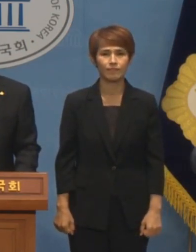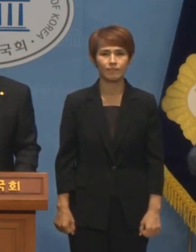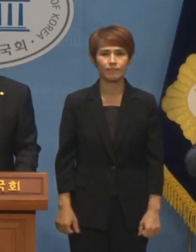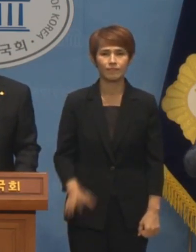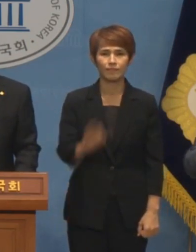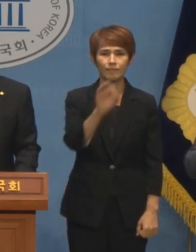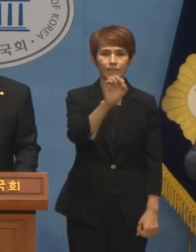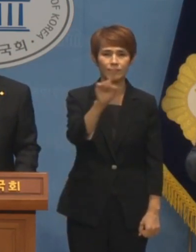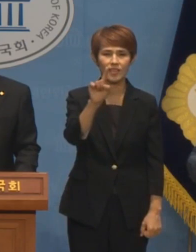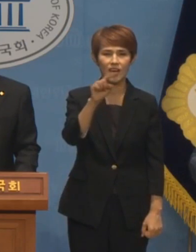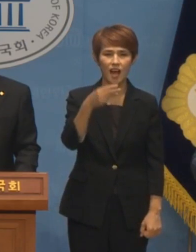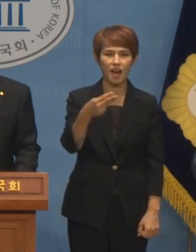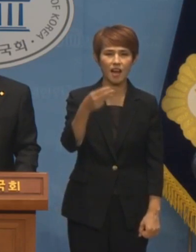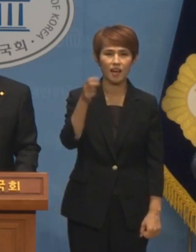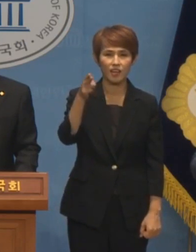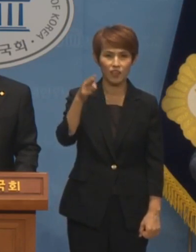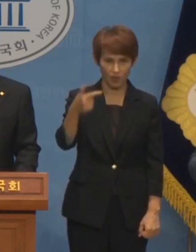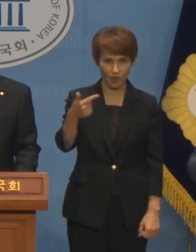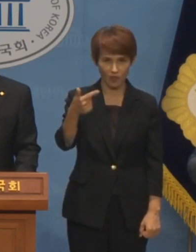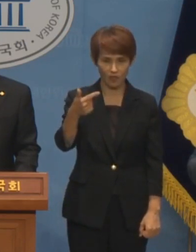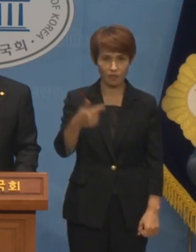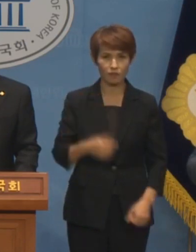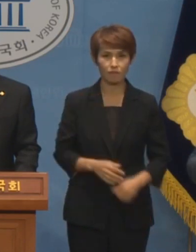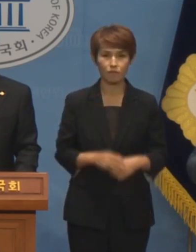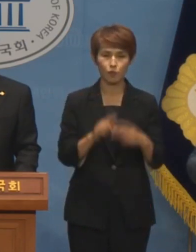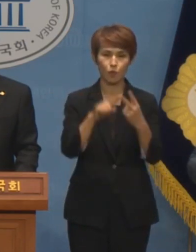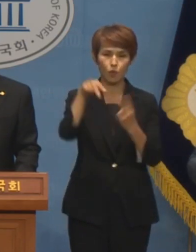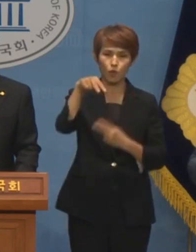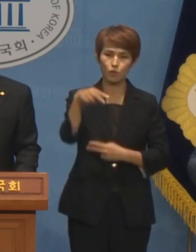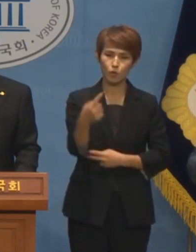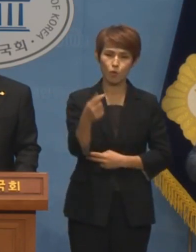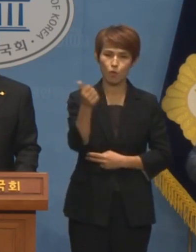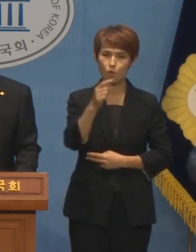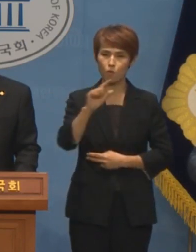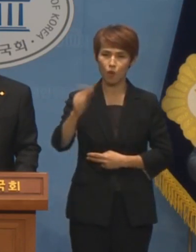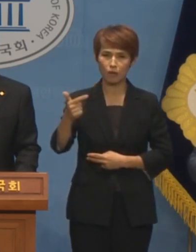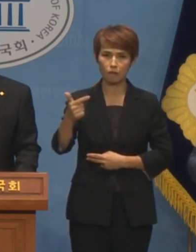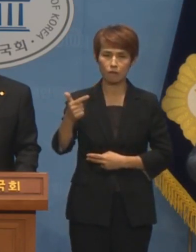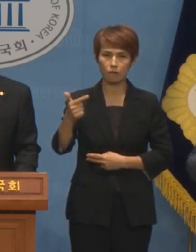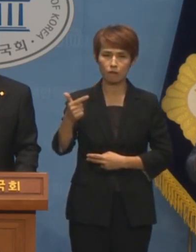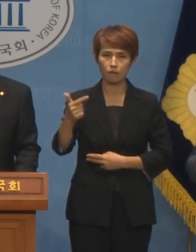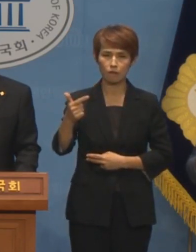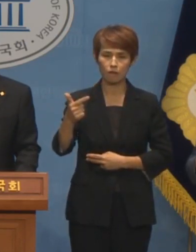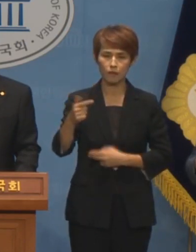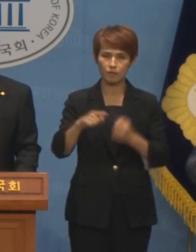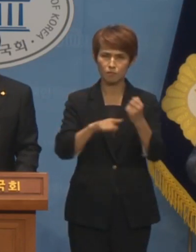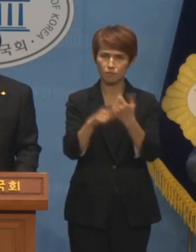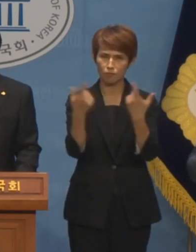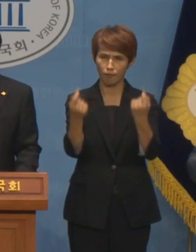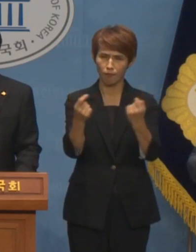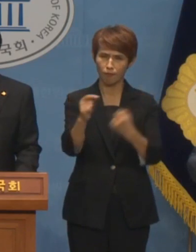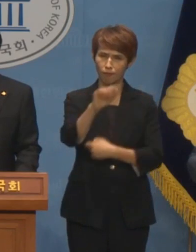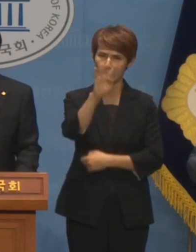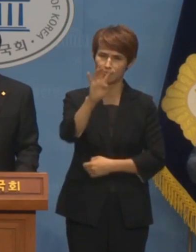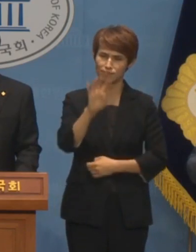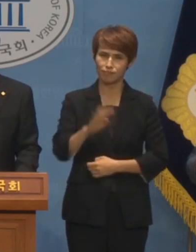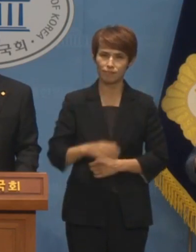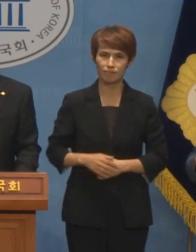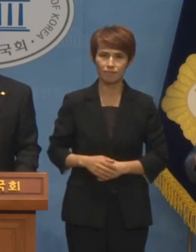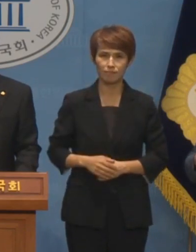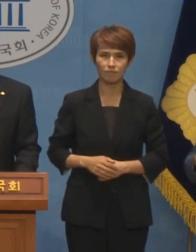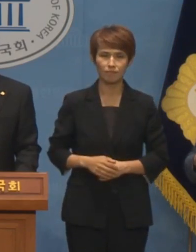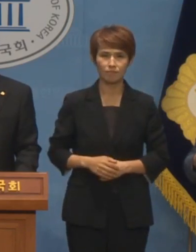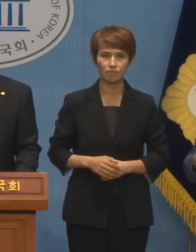알현이라고 하는 말과 소환이라고 하는 말이 같은 의미가 된 비극의 시대에 살고 있습니다. 소환